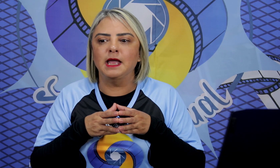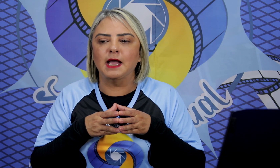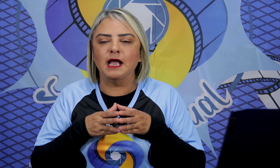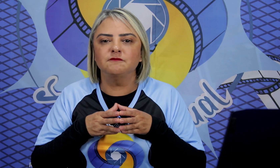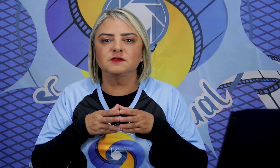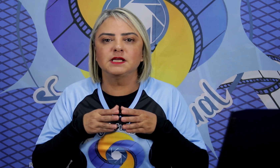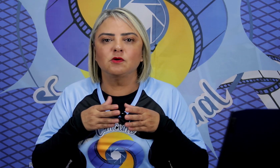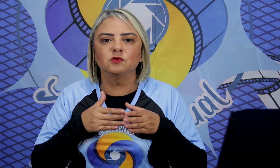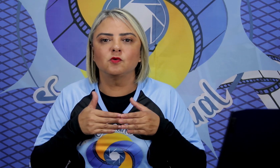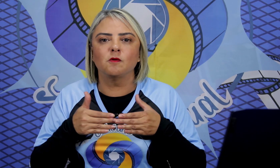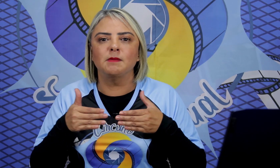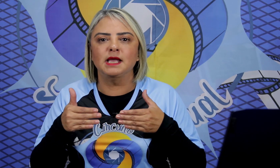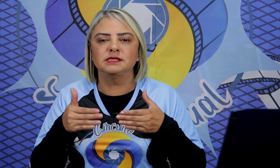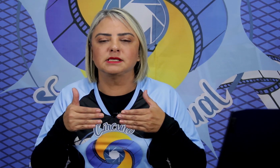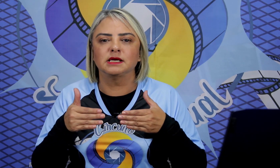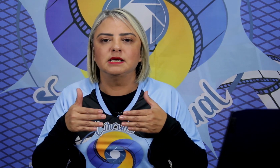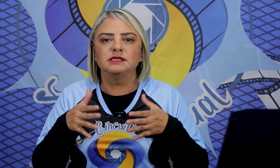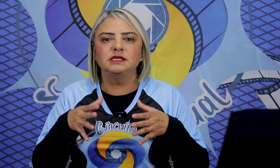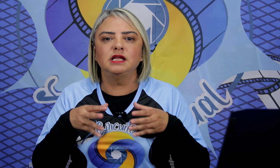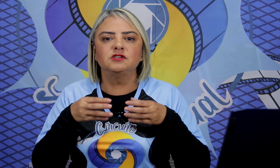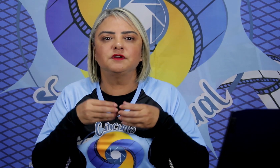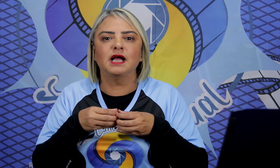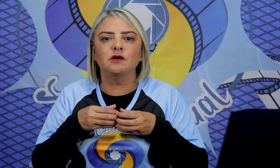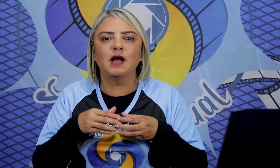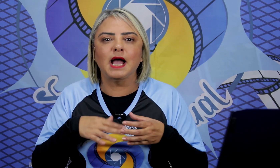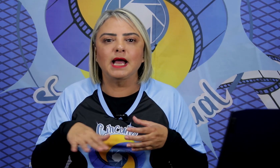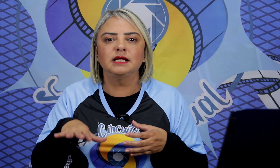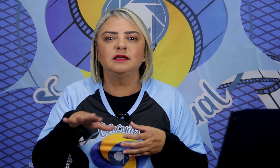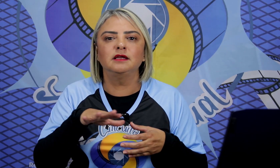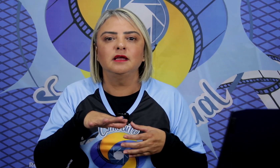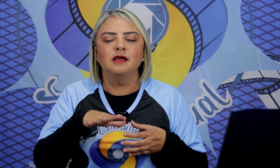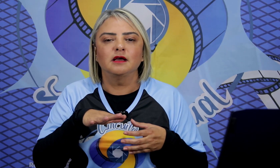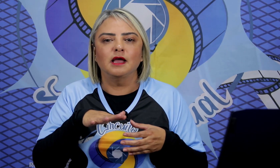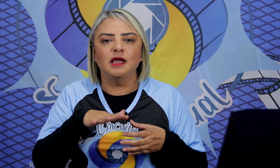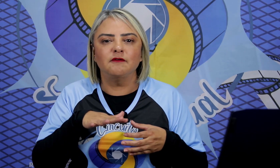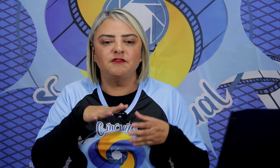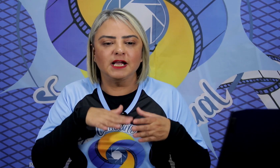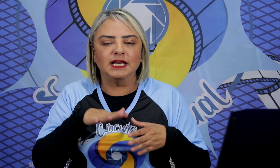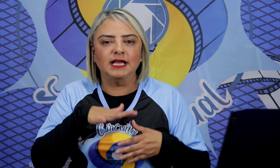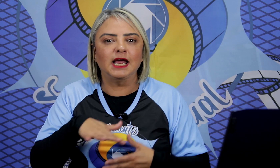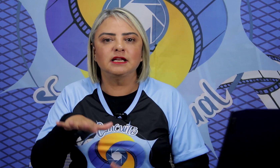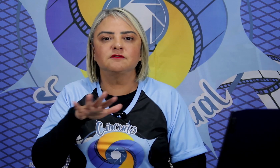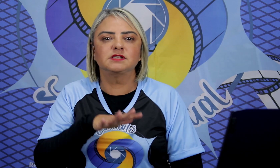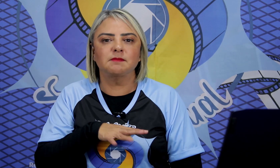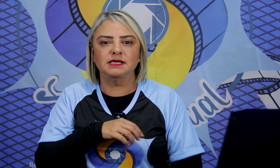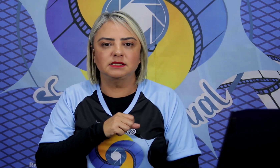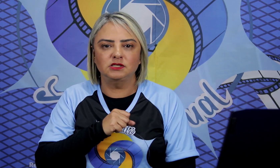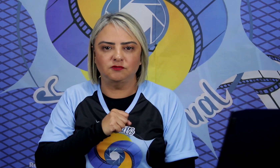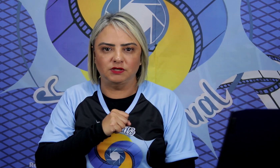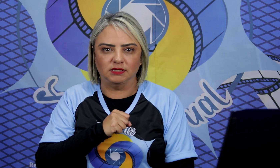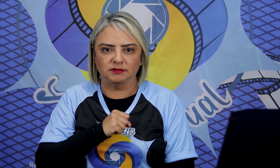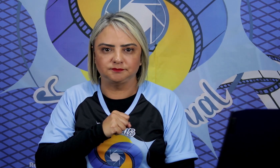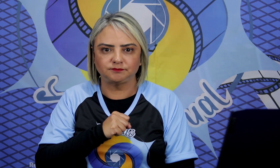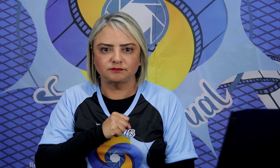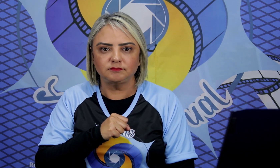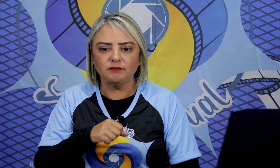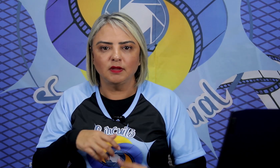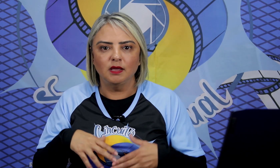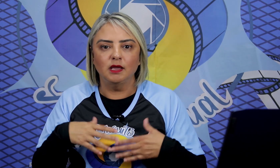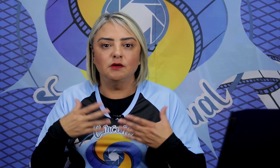aí você, quando começa, se identificar com a área que... ficar naquela área que você mais se identifica. Eu